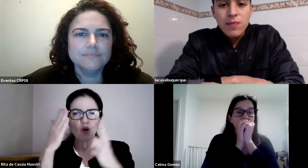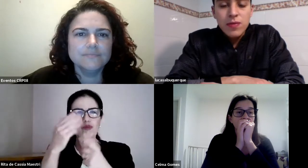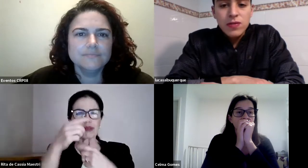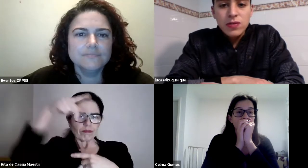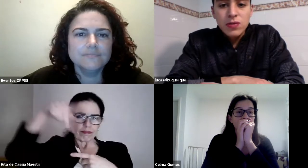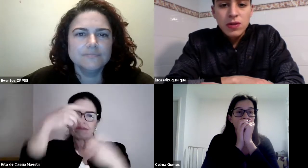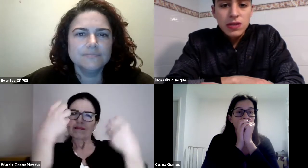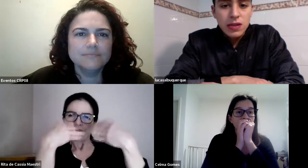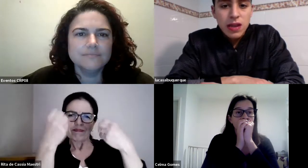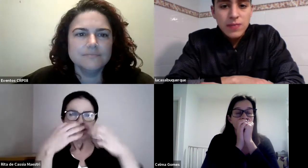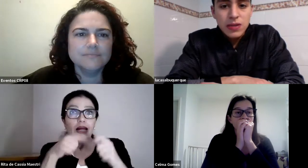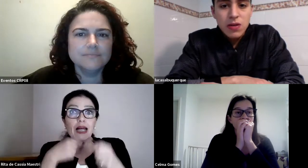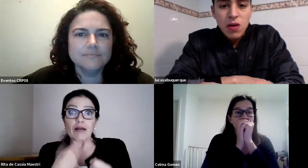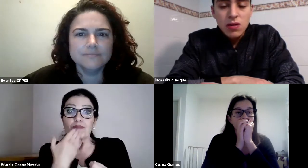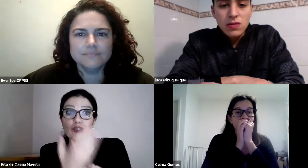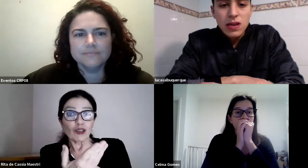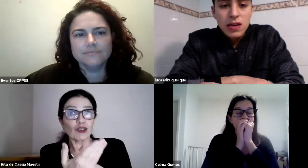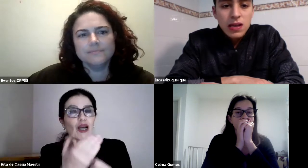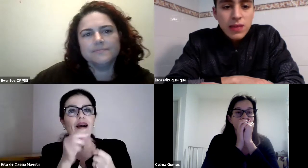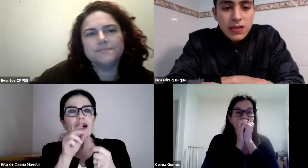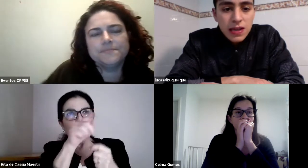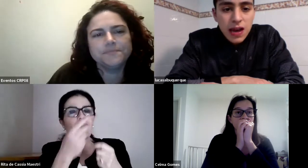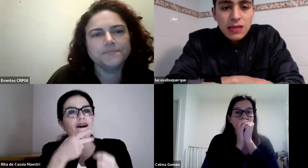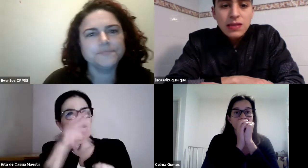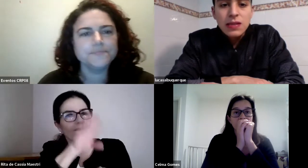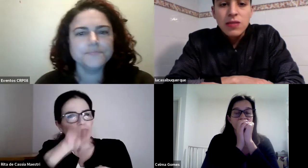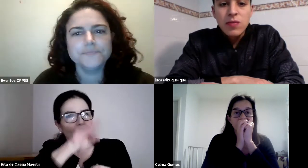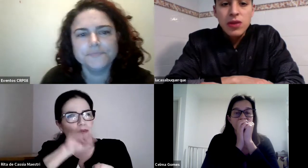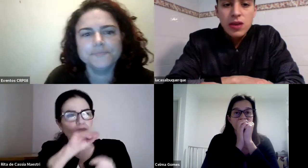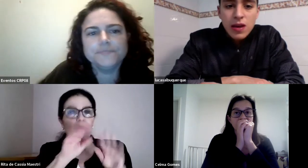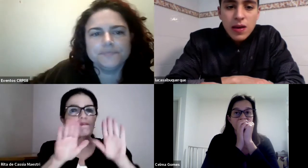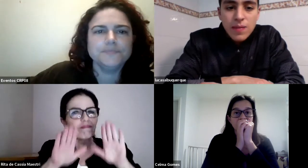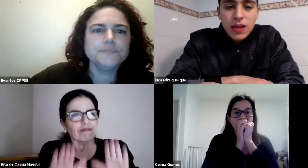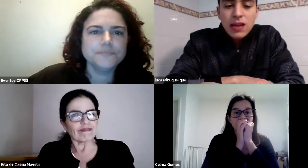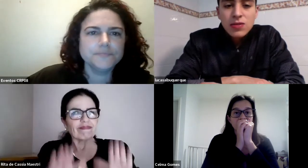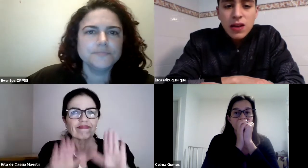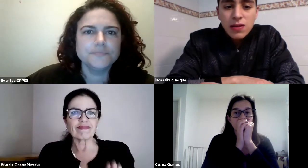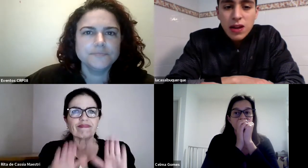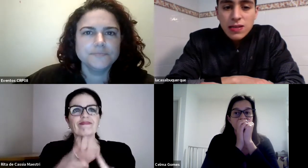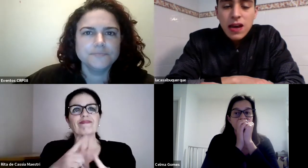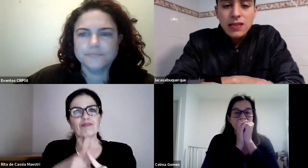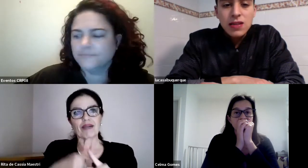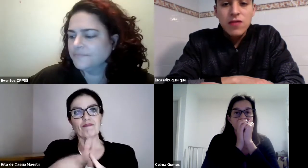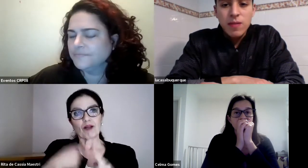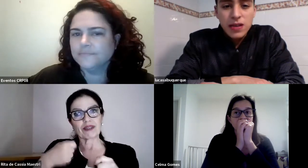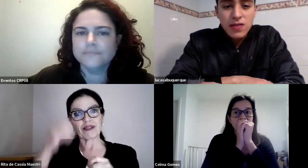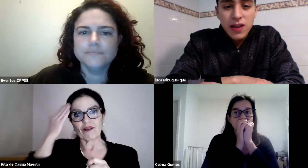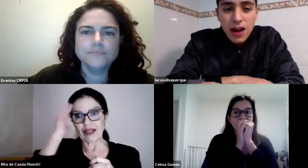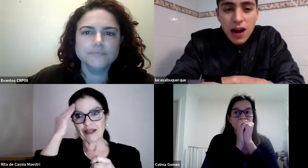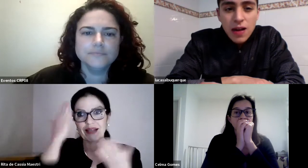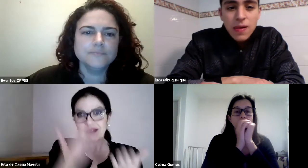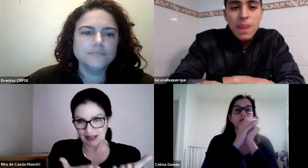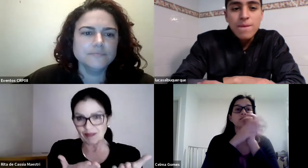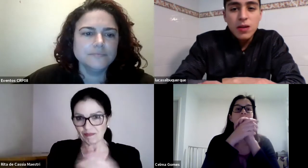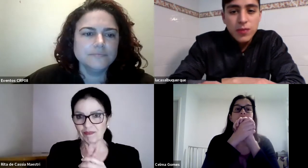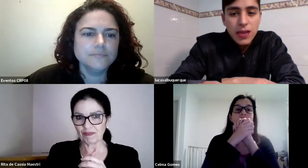buscar professores, né, psicólogos, que me ensinassem. Então, eu pedia para que eles oralizassem de forma mais